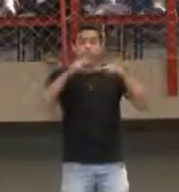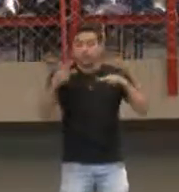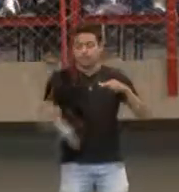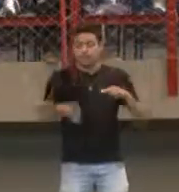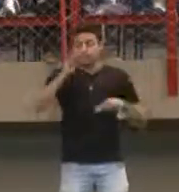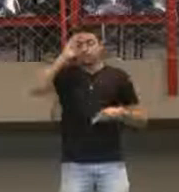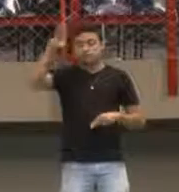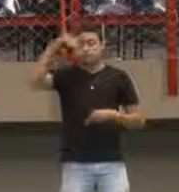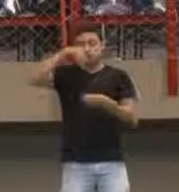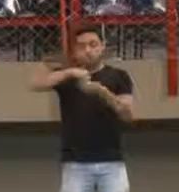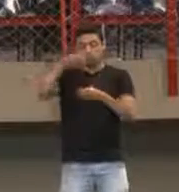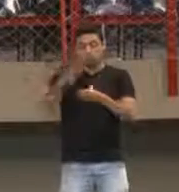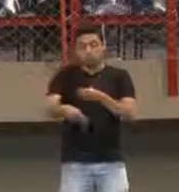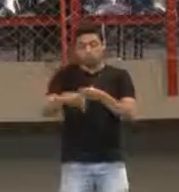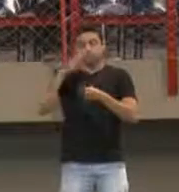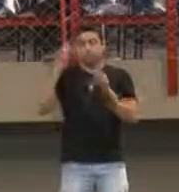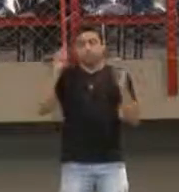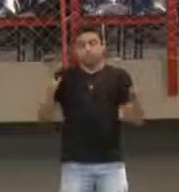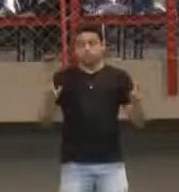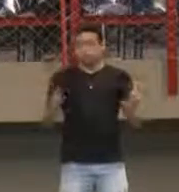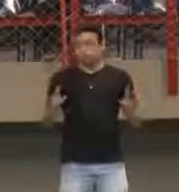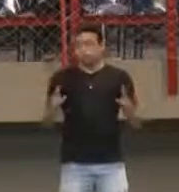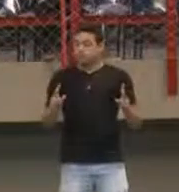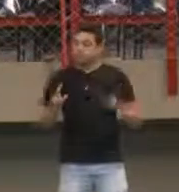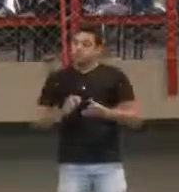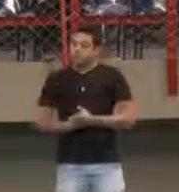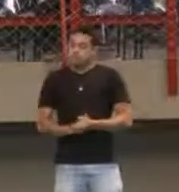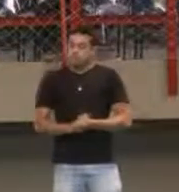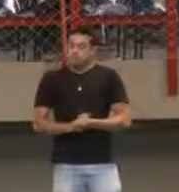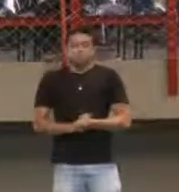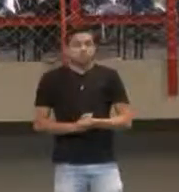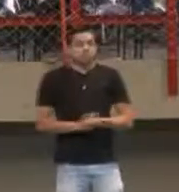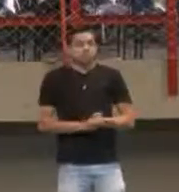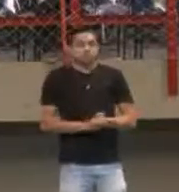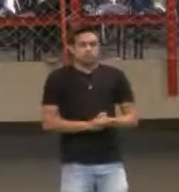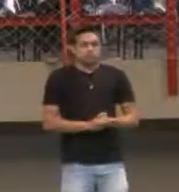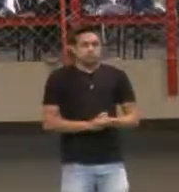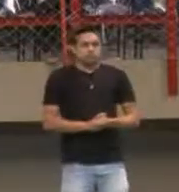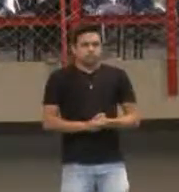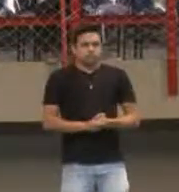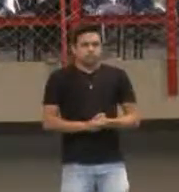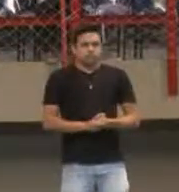Brasil. Tá tranquilo? Oi, linda.